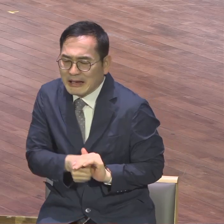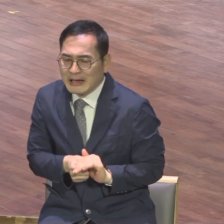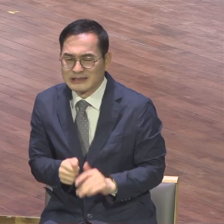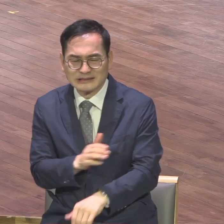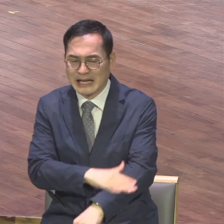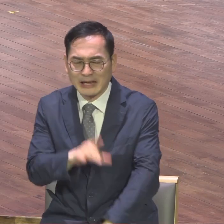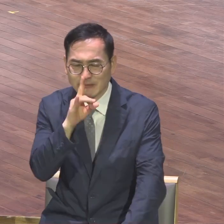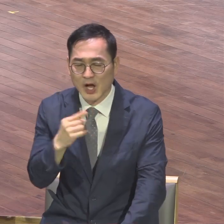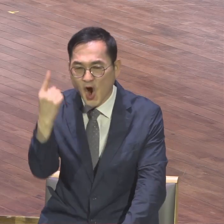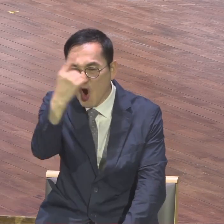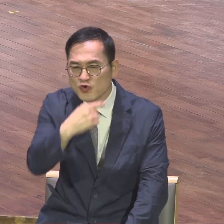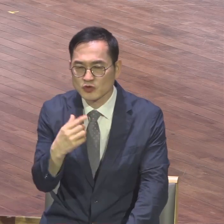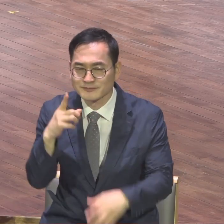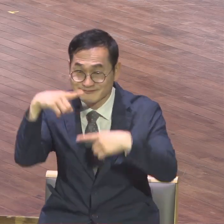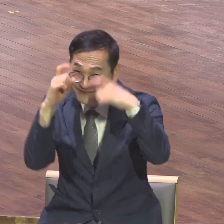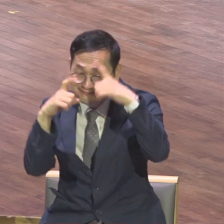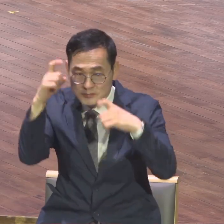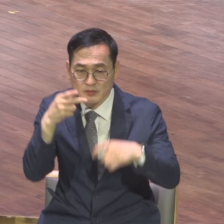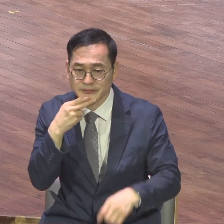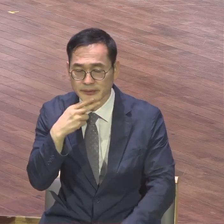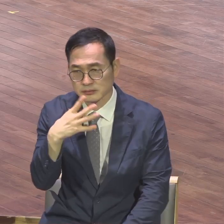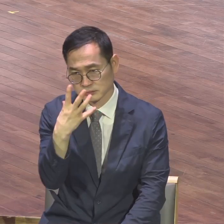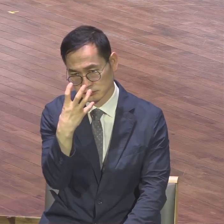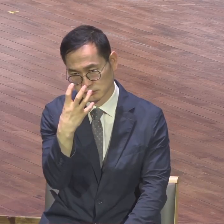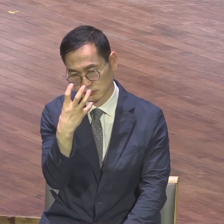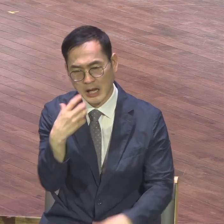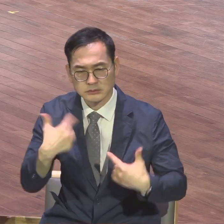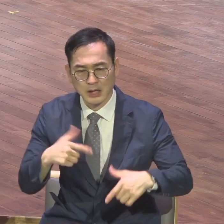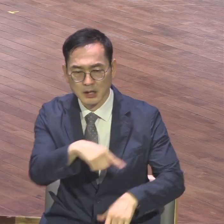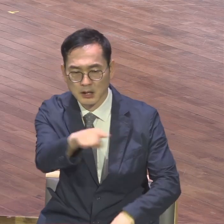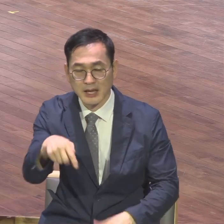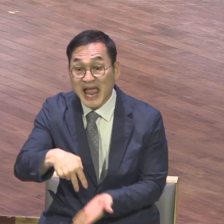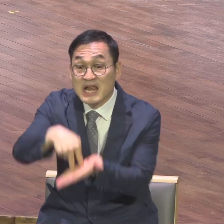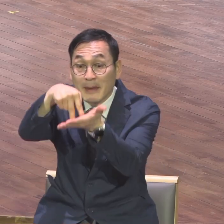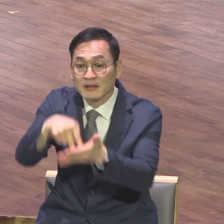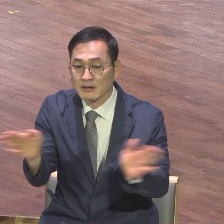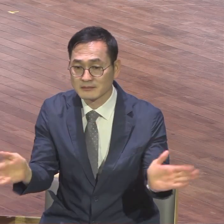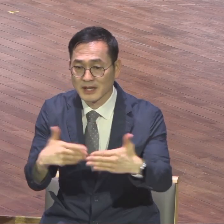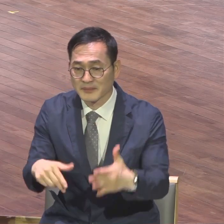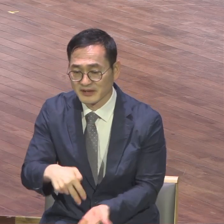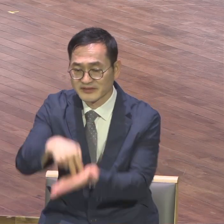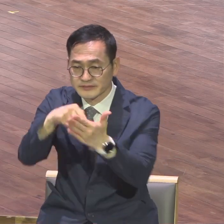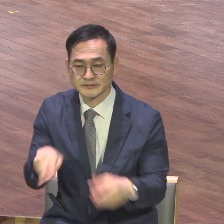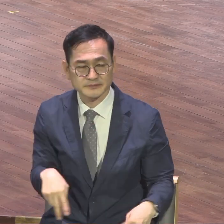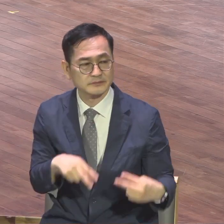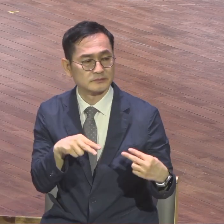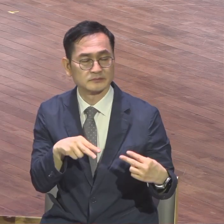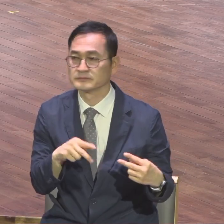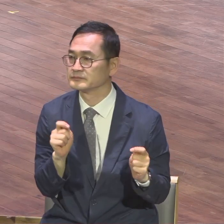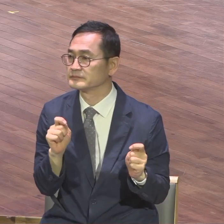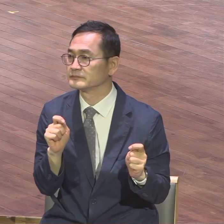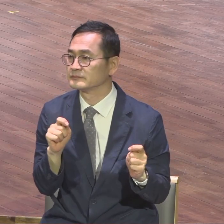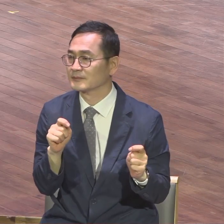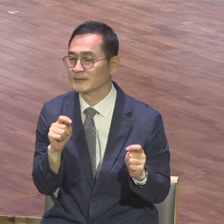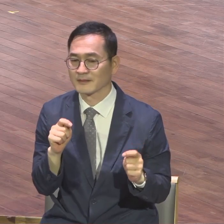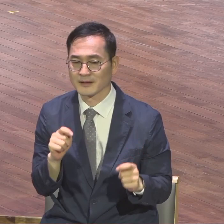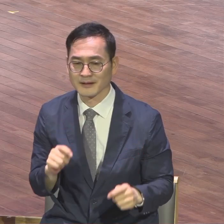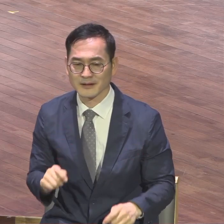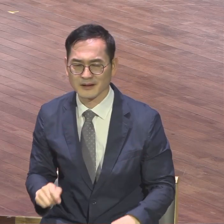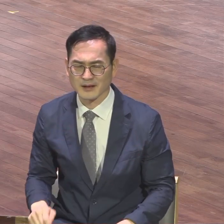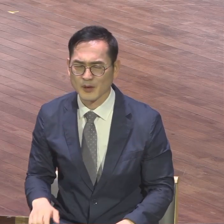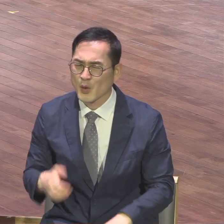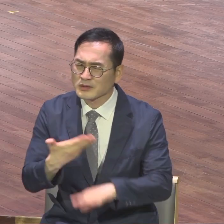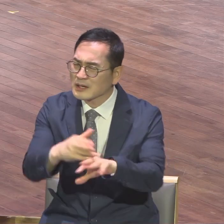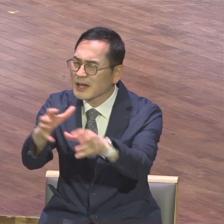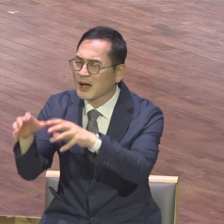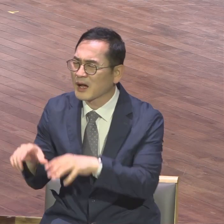굳어 있어요. 유일하게 우리 한국 사람만. 제가 이 동남아를 다 가봤잖아요. 태국, 일본, 미국, 뭐 이 유럽, 이게 뭐